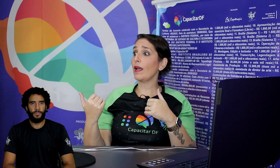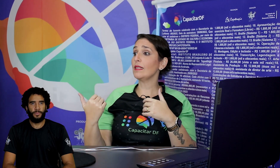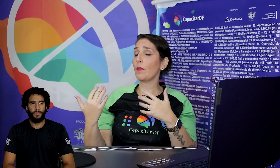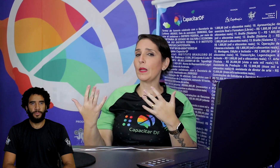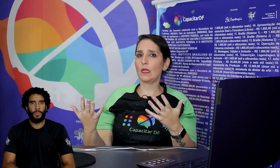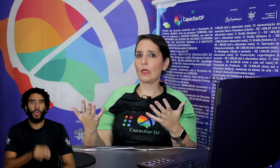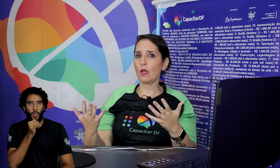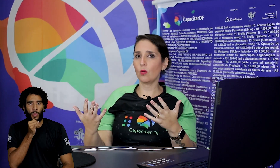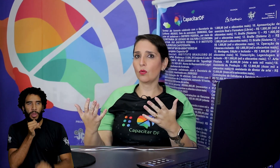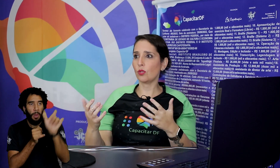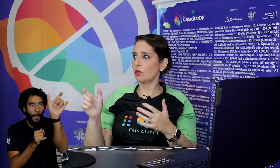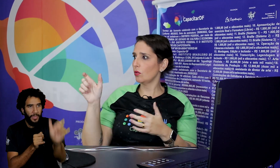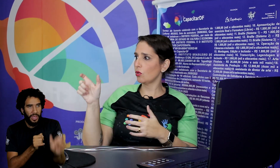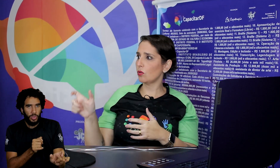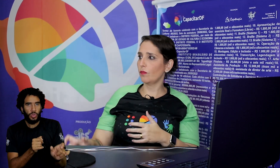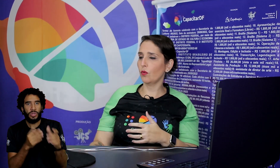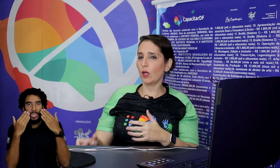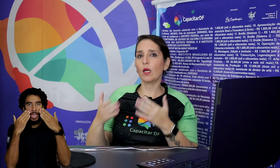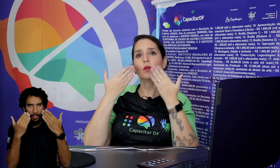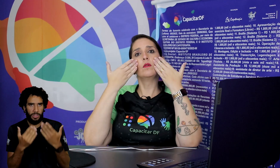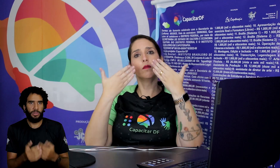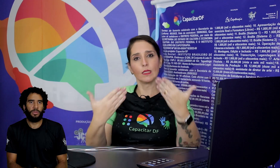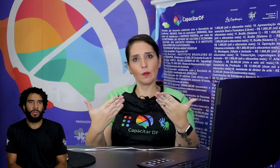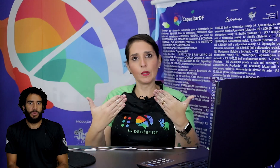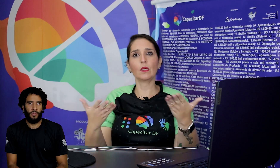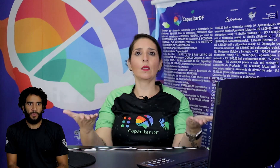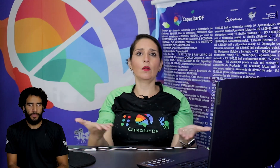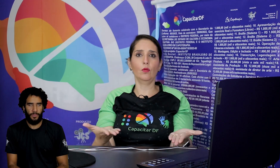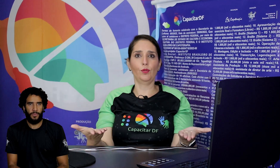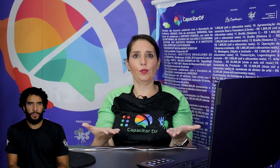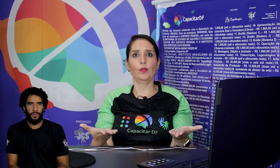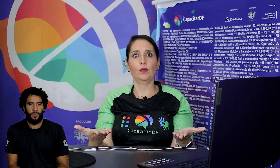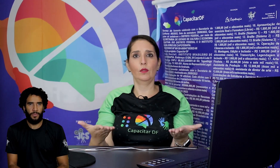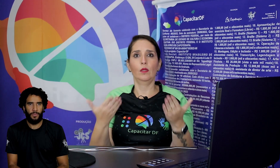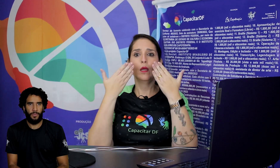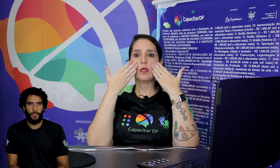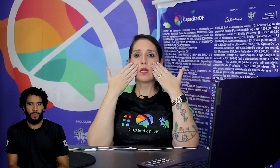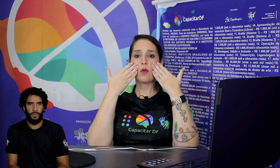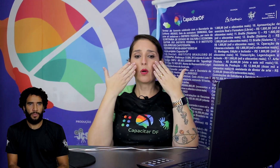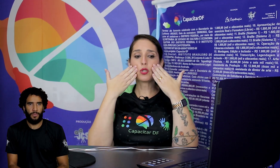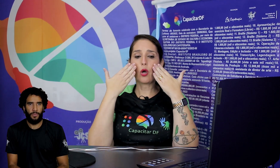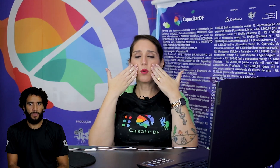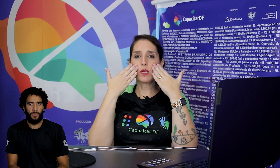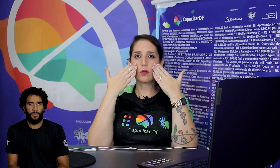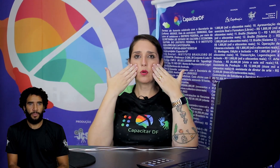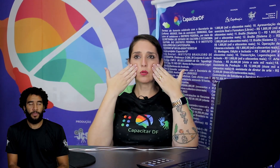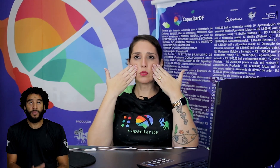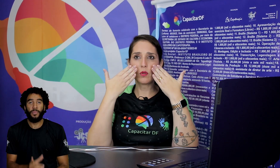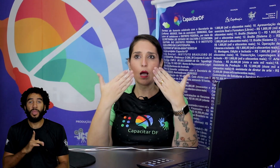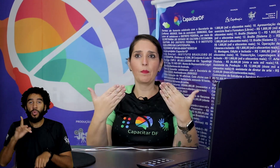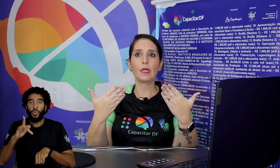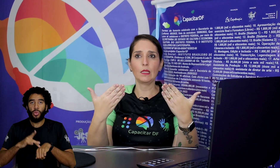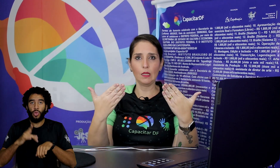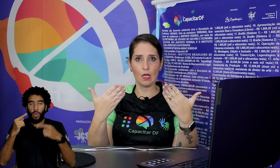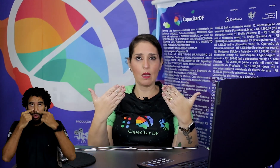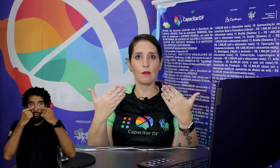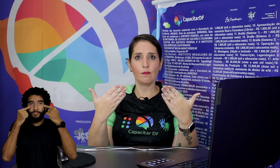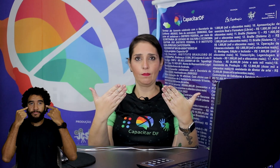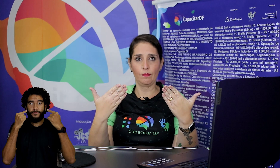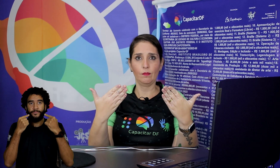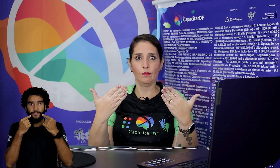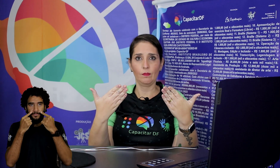Fulano vai se apresentar hoje. Fulano vai se apresentar hoje. Então, ó, toco aqui no rosto.